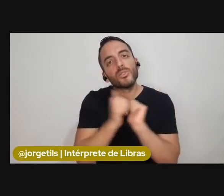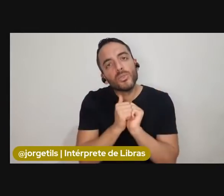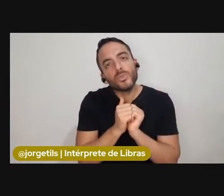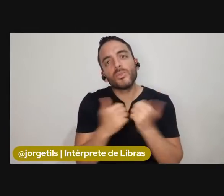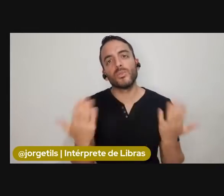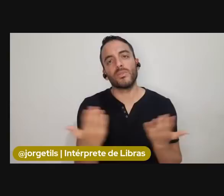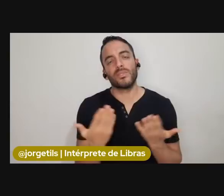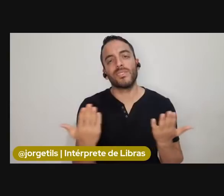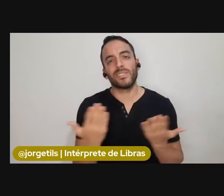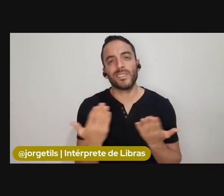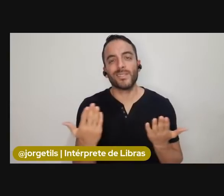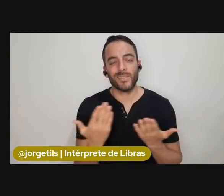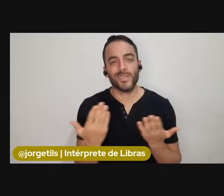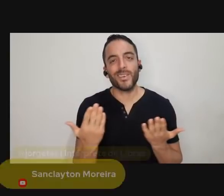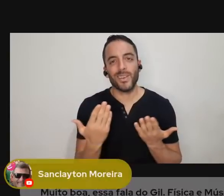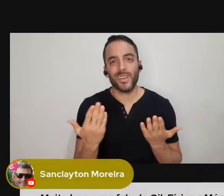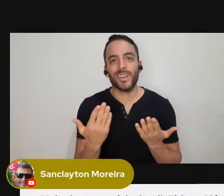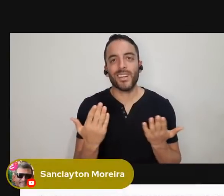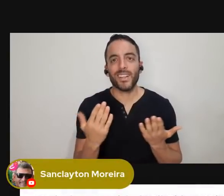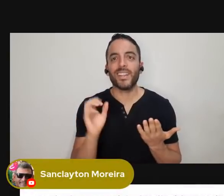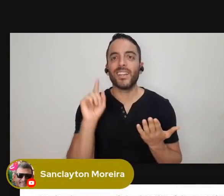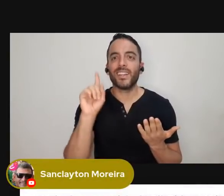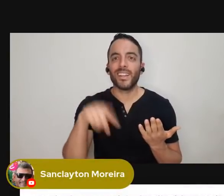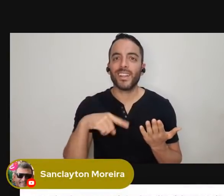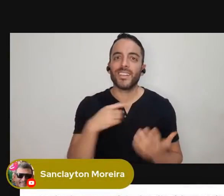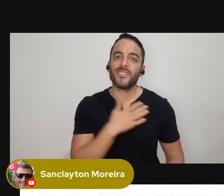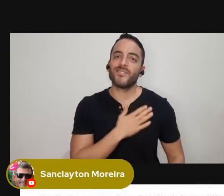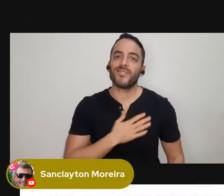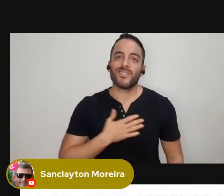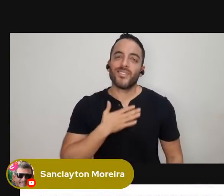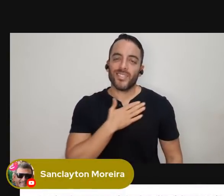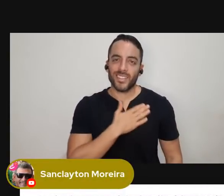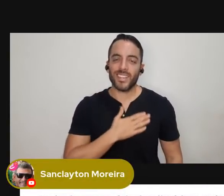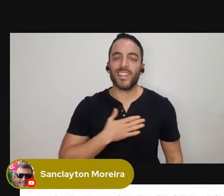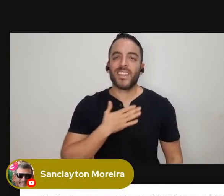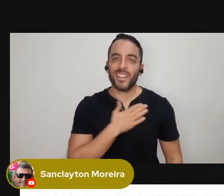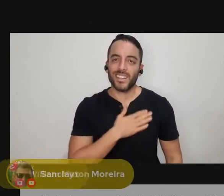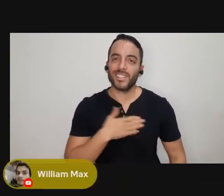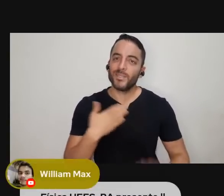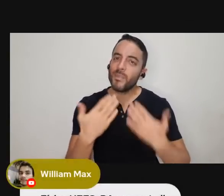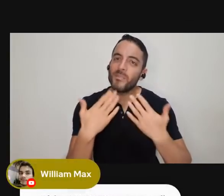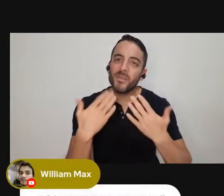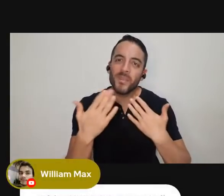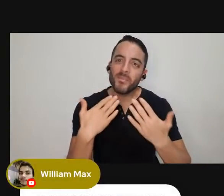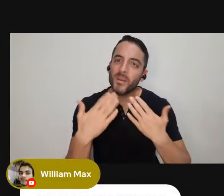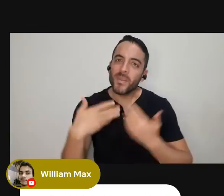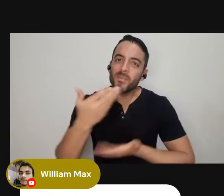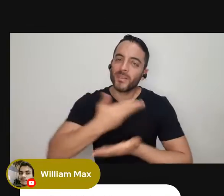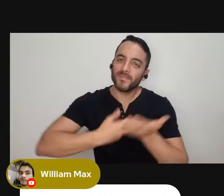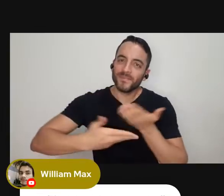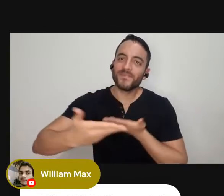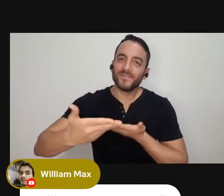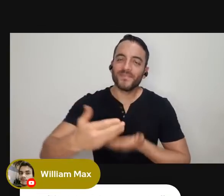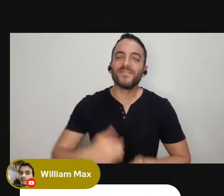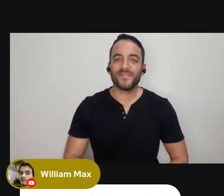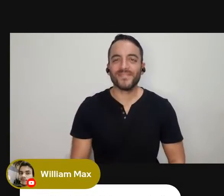que nos dá agora o prazer dessa conversa e desse diálogo.